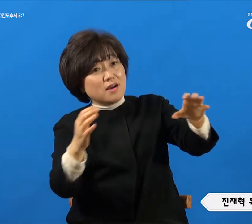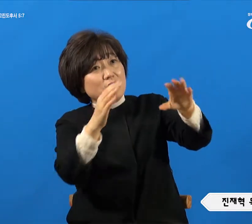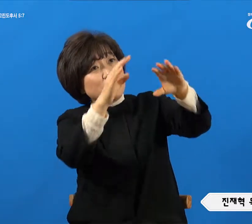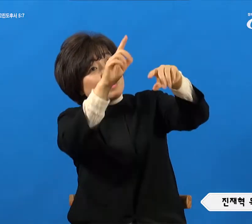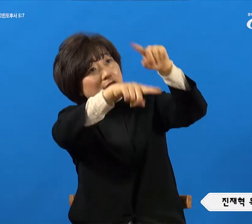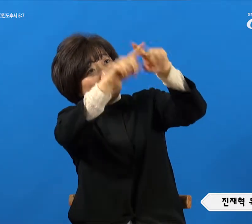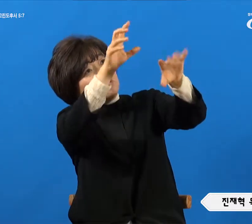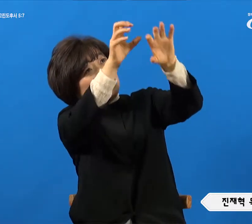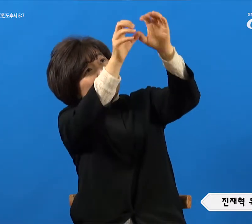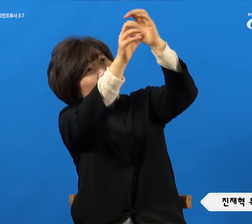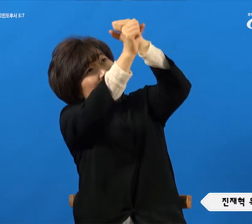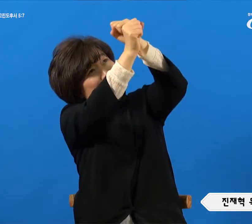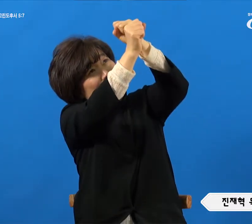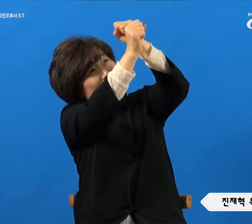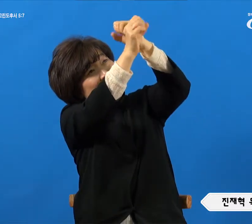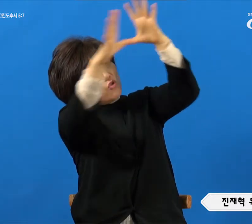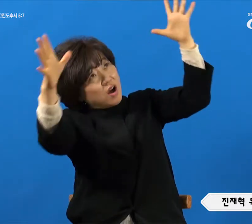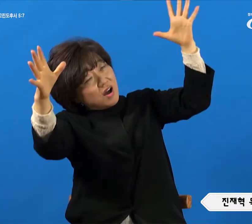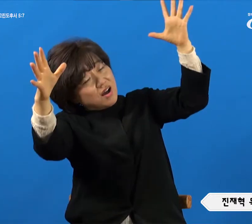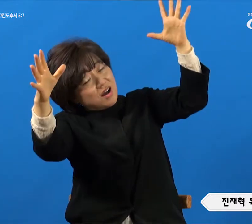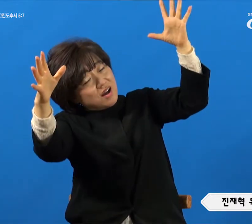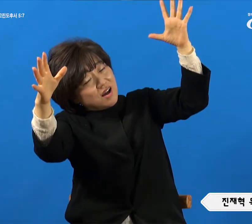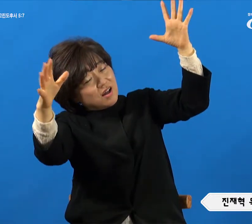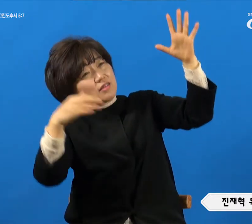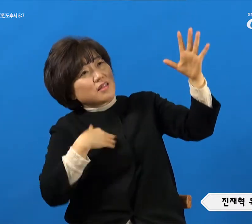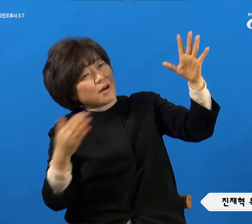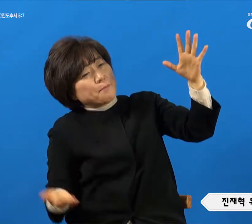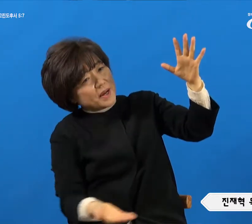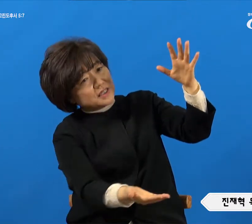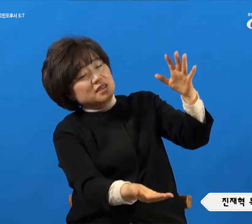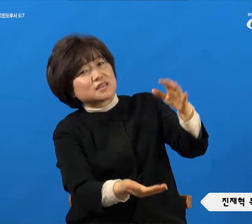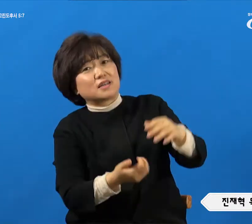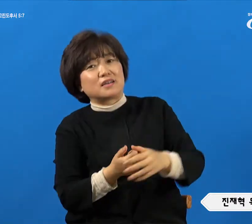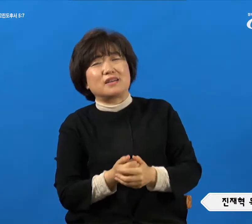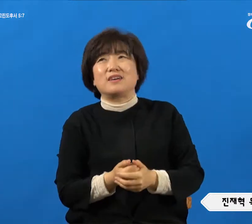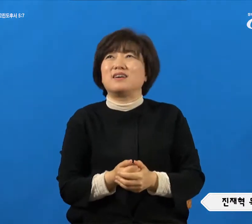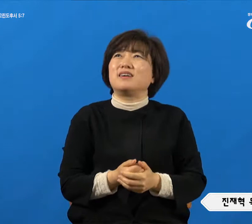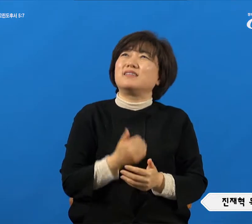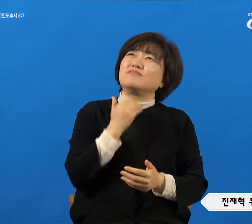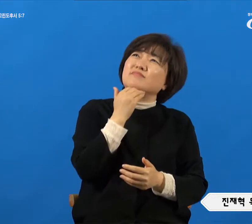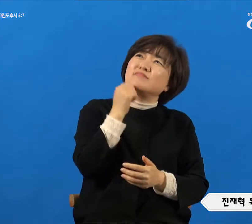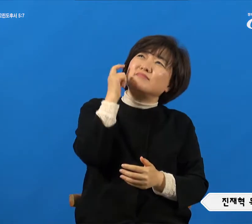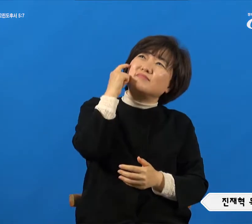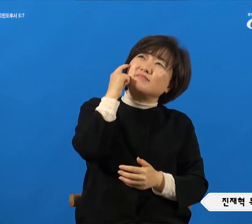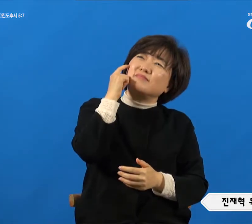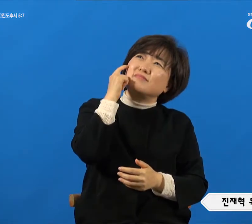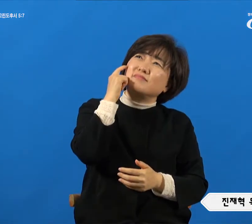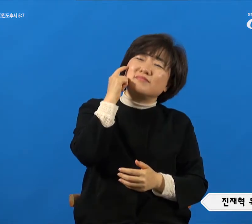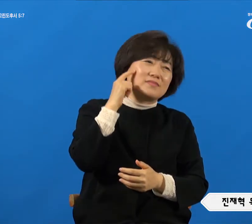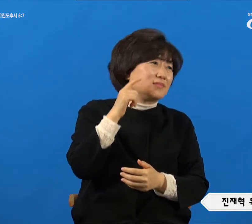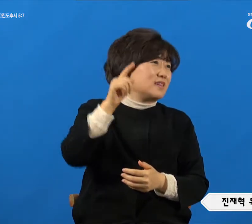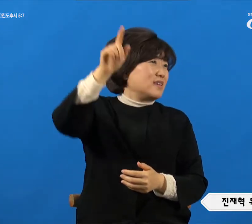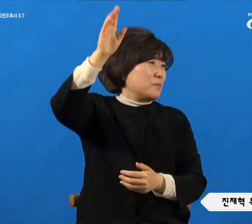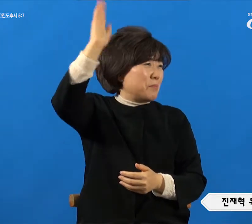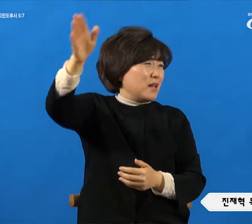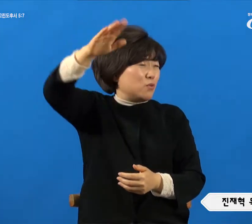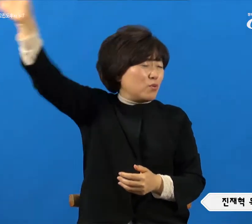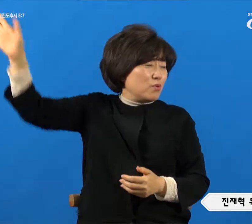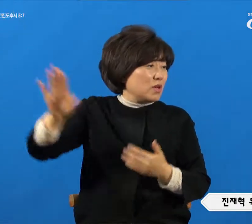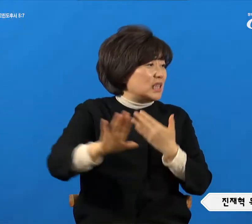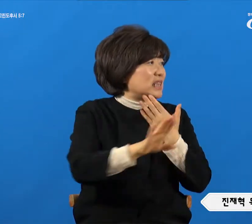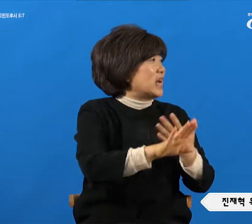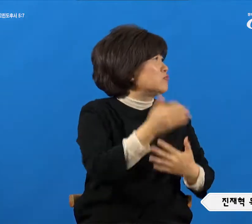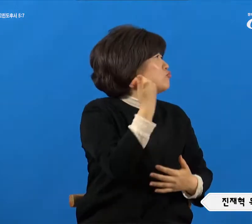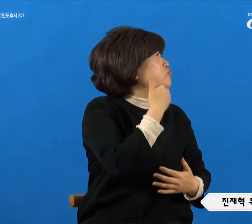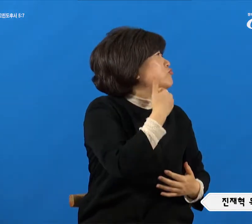받을게. 그 사람이 잠깐 생각하더니 소리를 지릅니다. 누구 다른 사람 없어요?